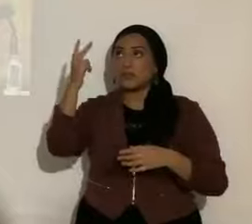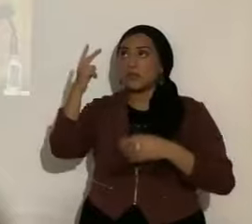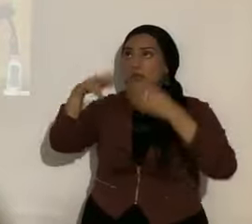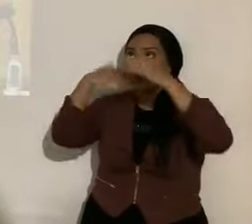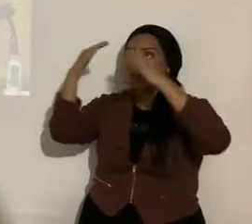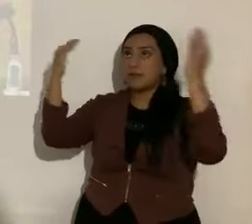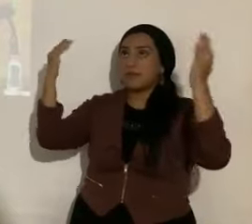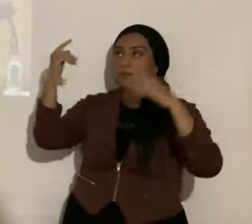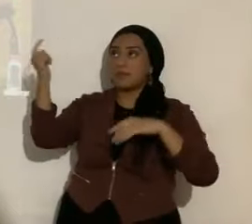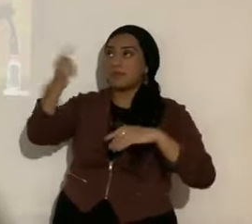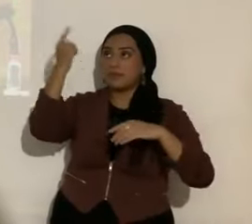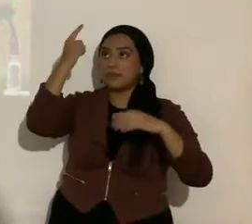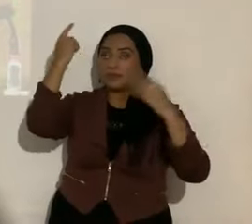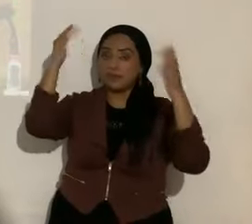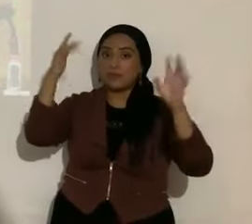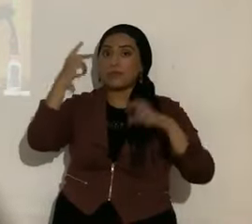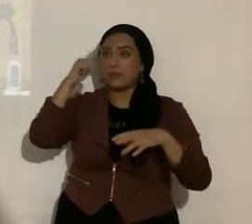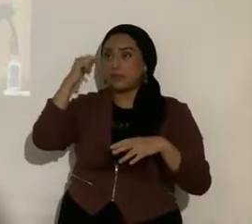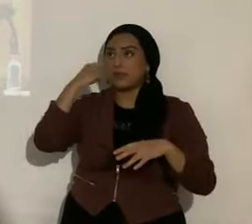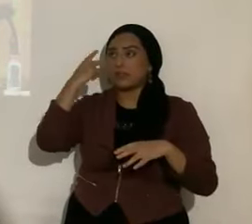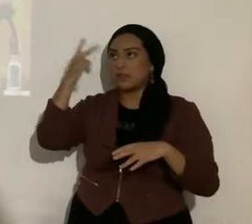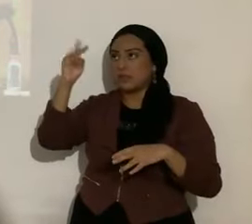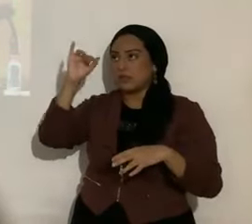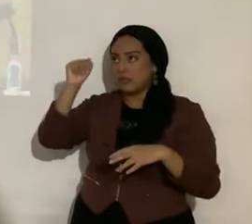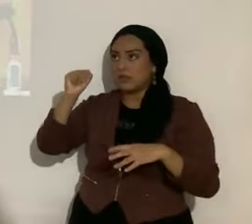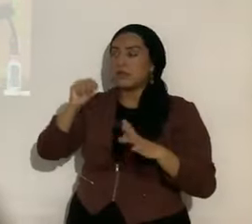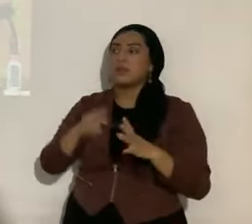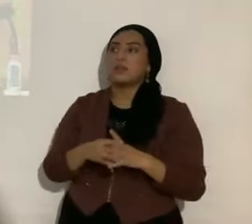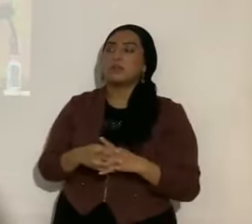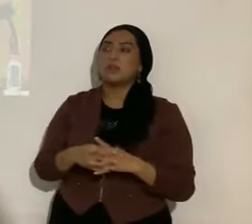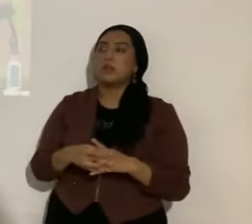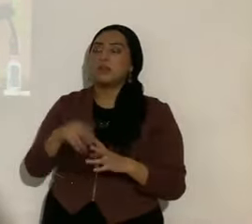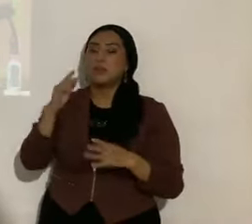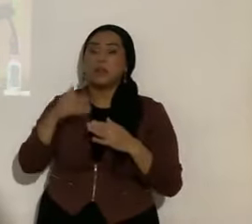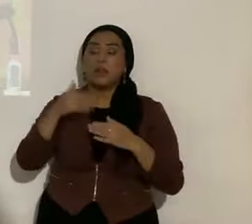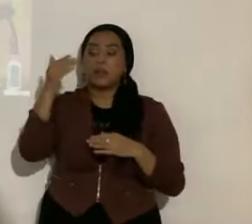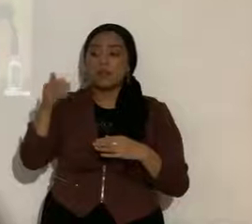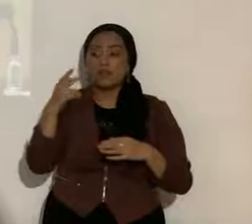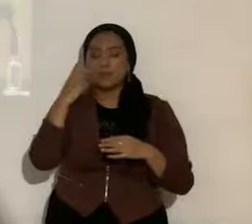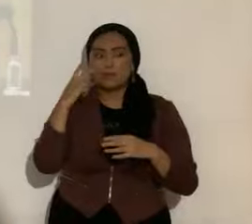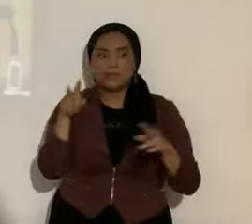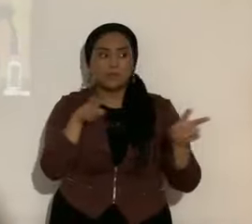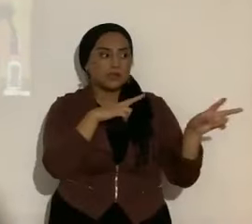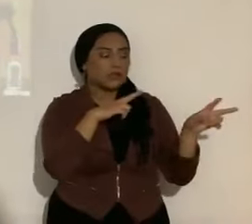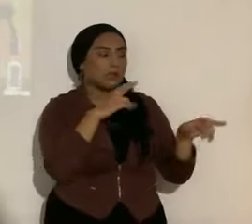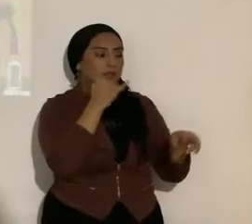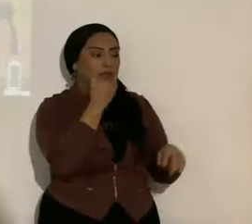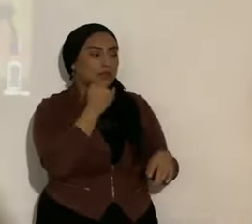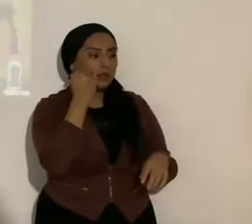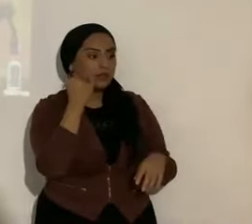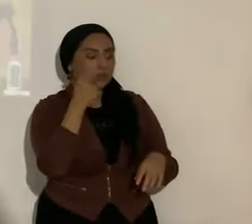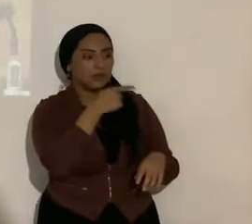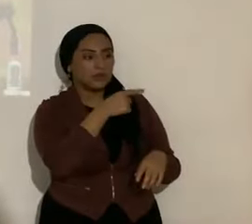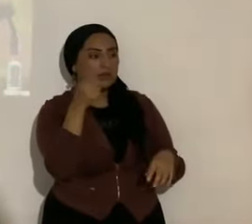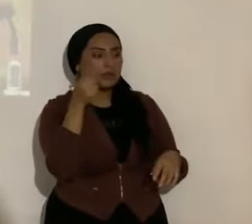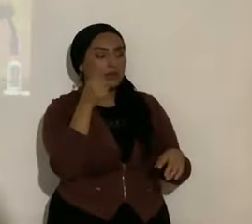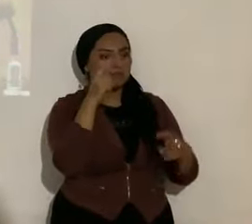vio que fue llevado, porque lo vio, sí, claro que sí, y después voltear y ver que Israel estaba